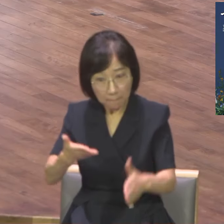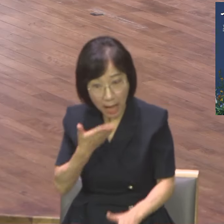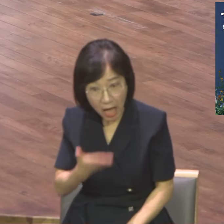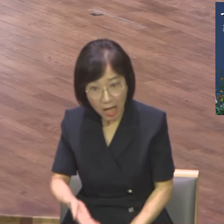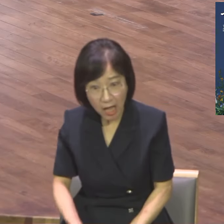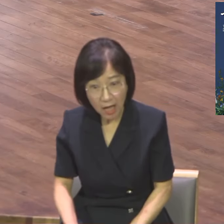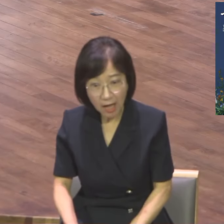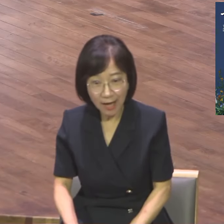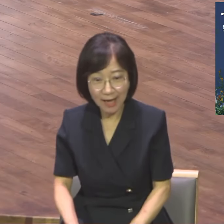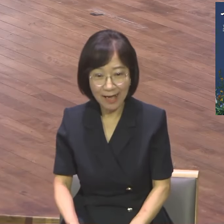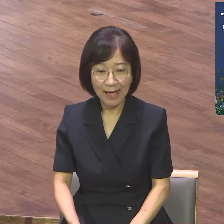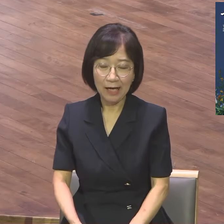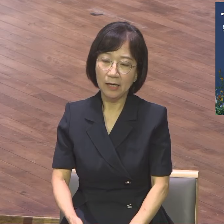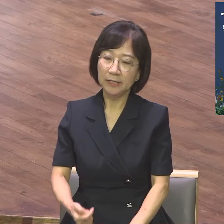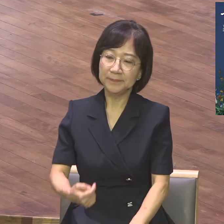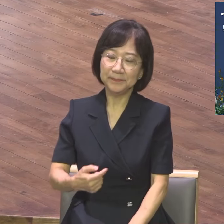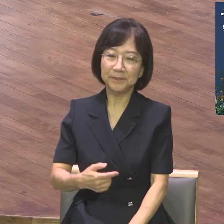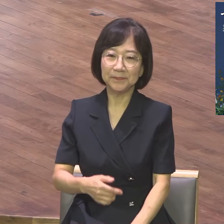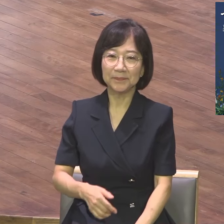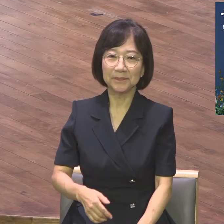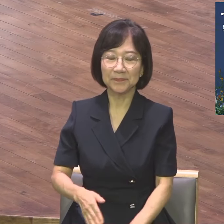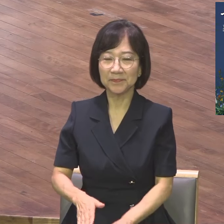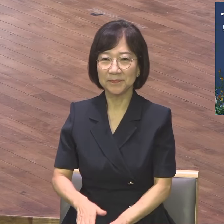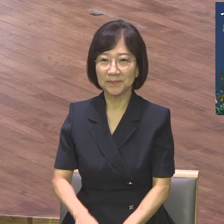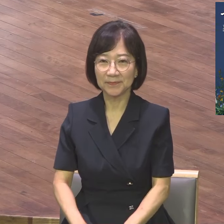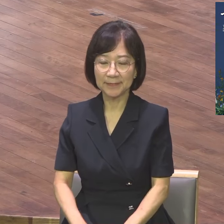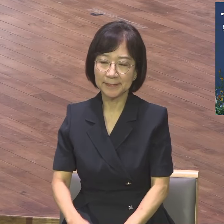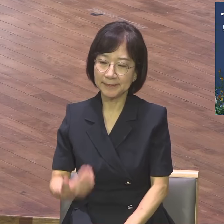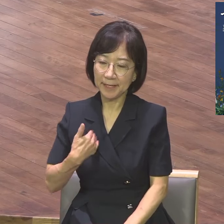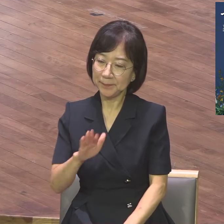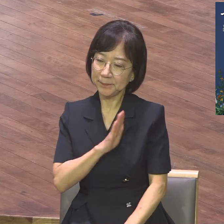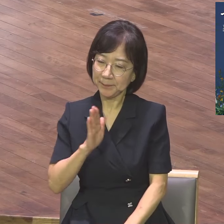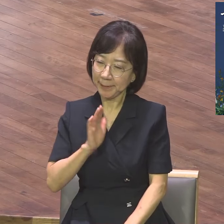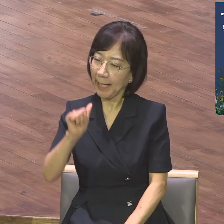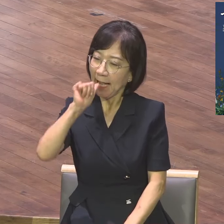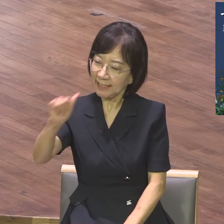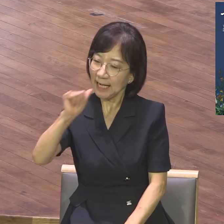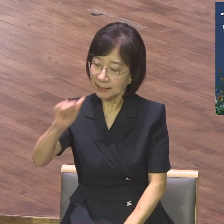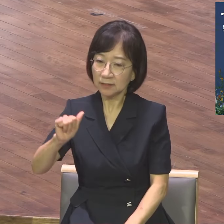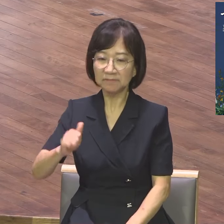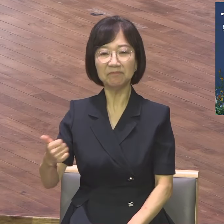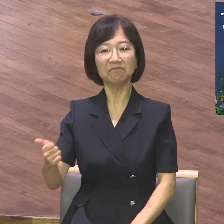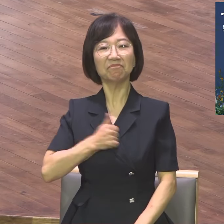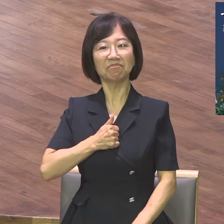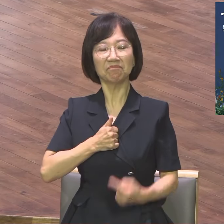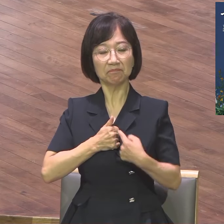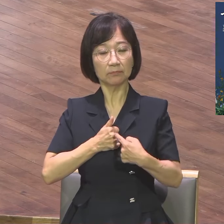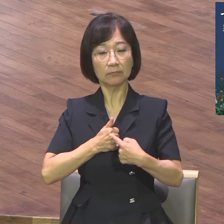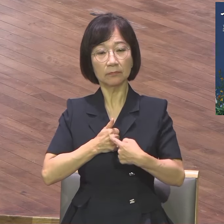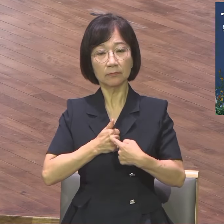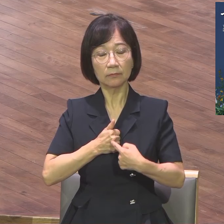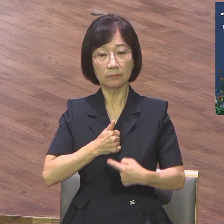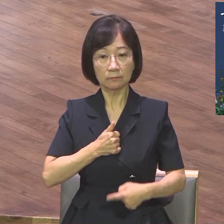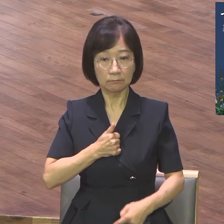내가 뭔가 내 힘으로 뭔가 할 수 있다고 생각하는 이걸 뭐라 그래요? 인본주의 삶이라는